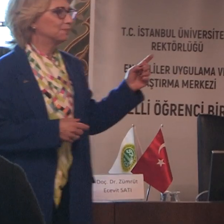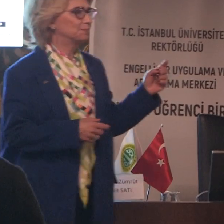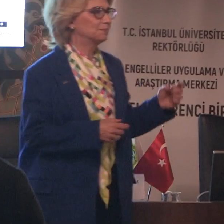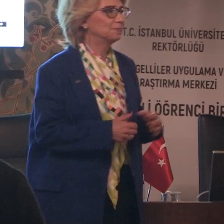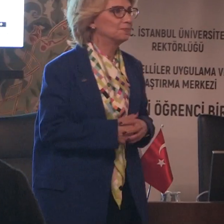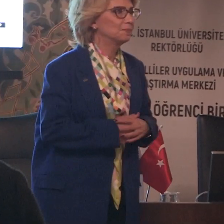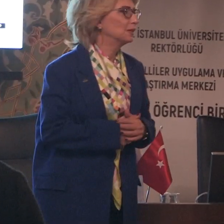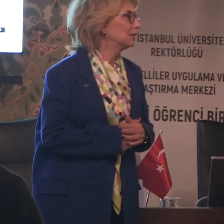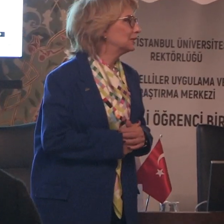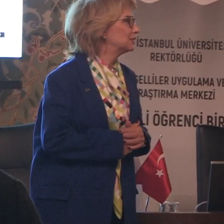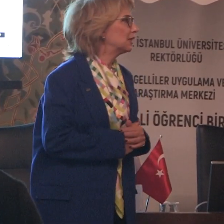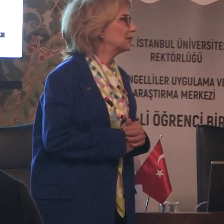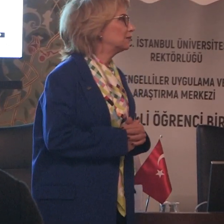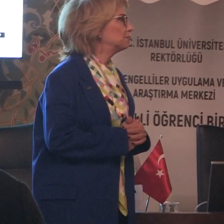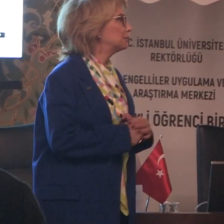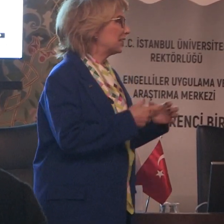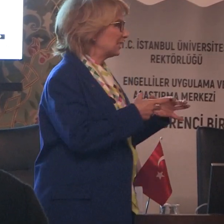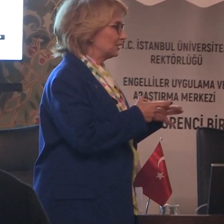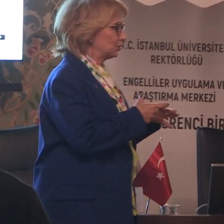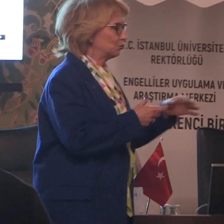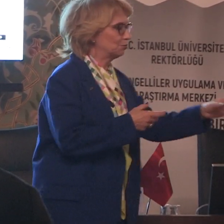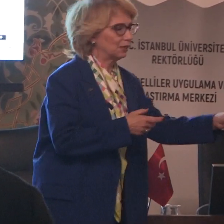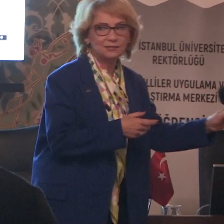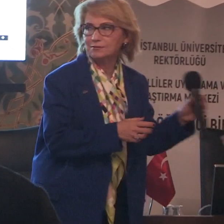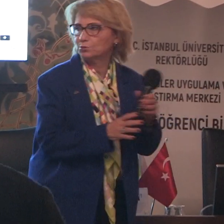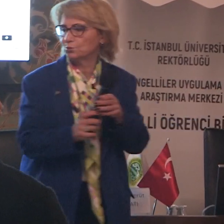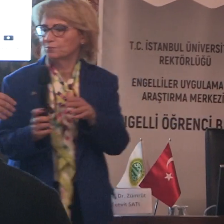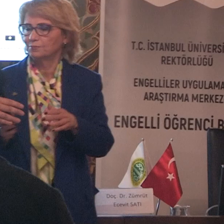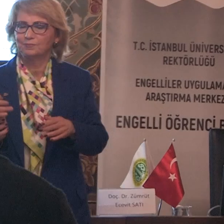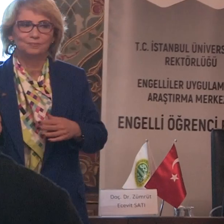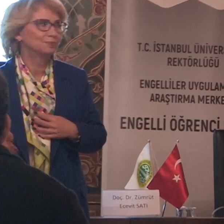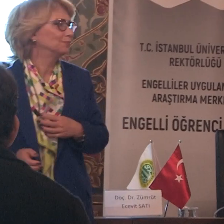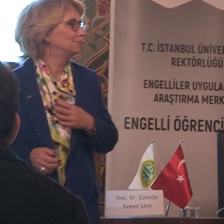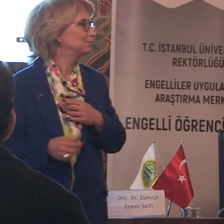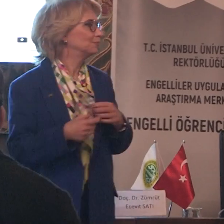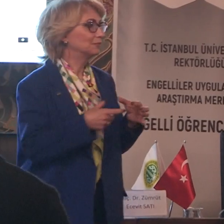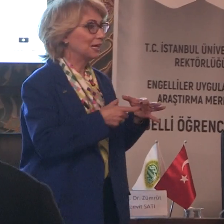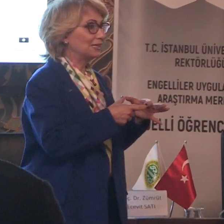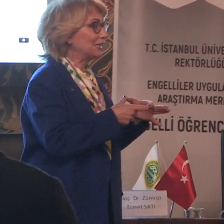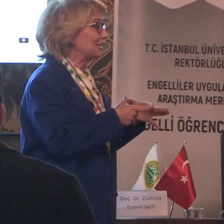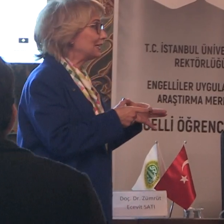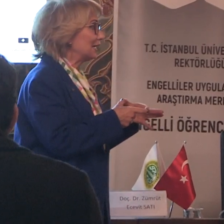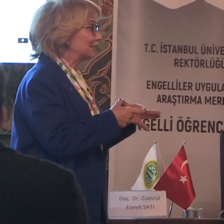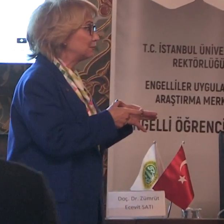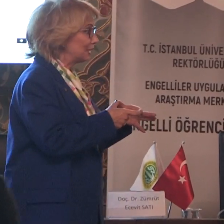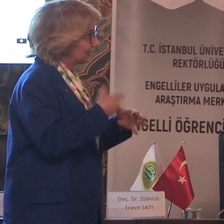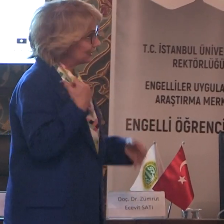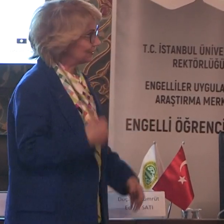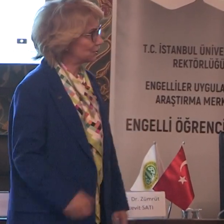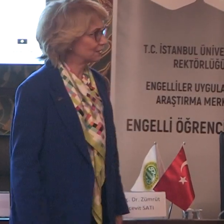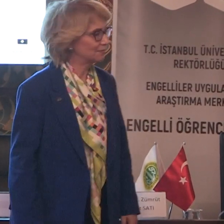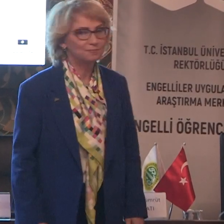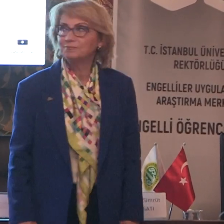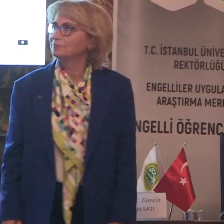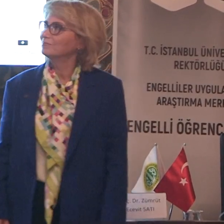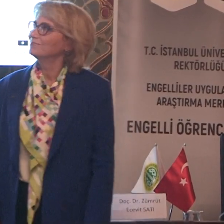Evet, Teşekkür ederim. Üstelik kısa özür dilerim ama sadece